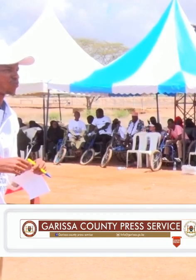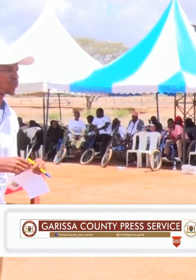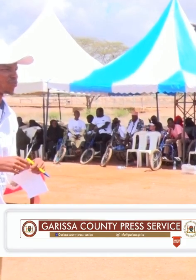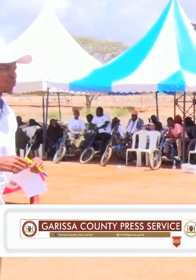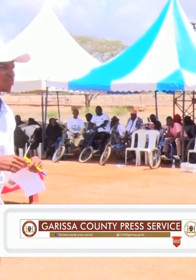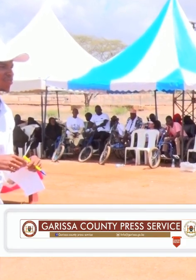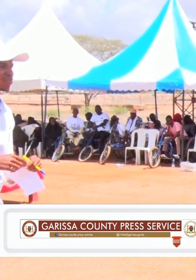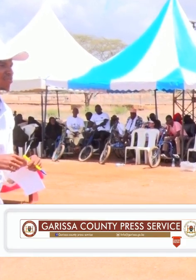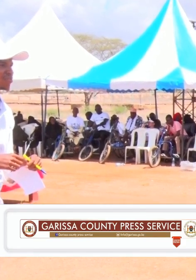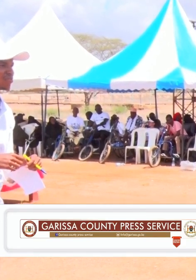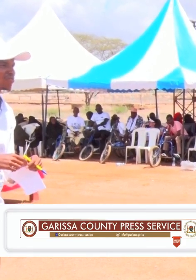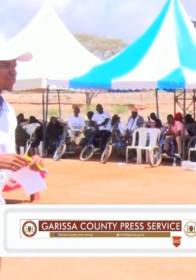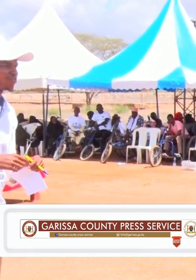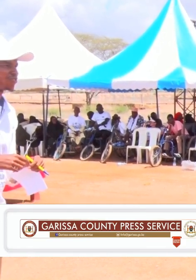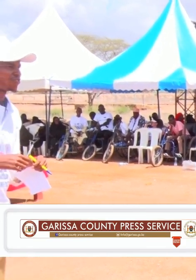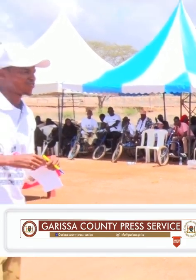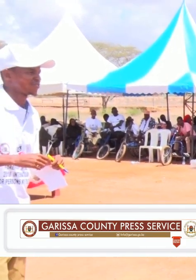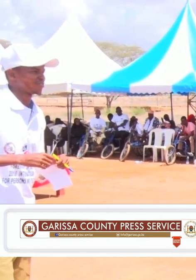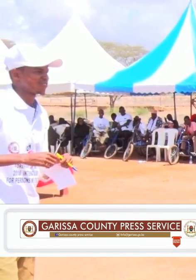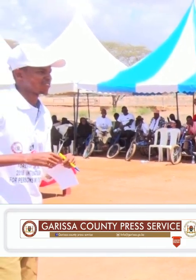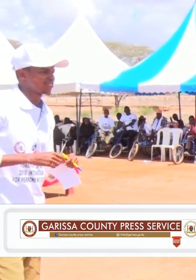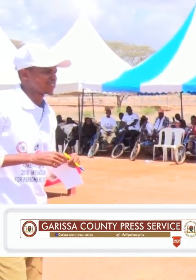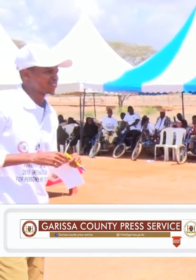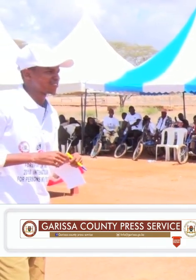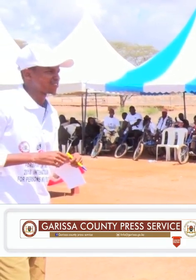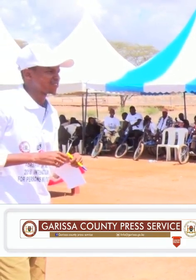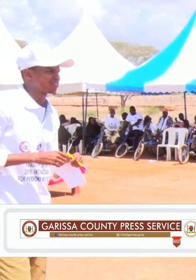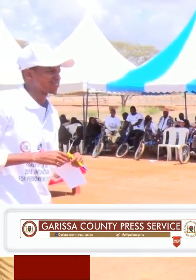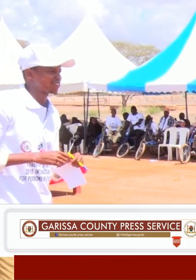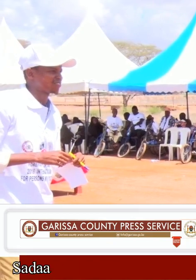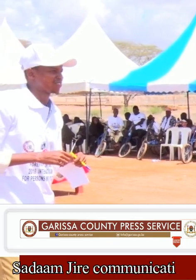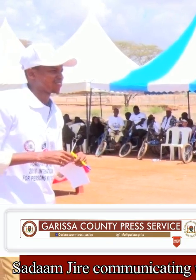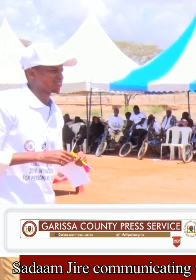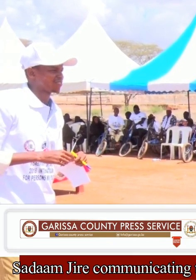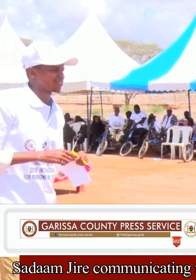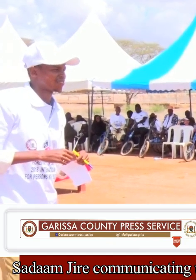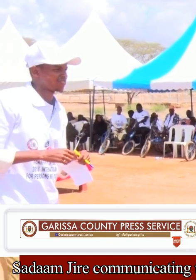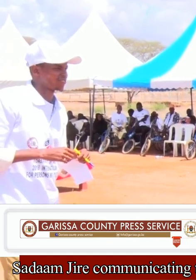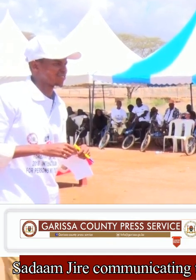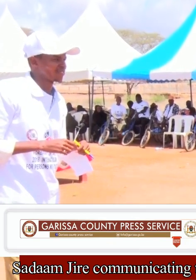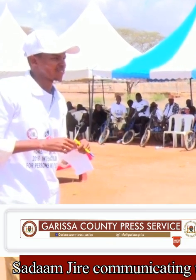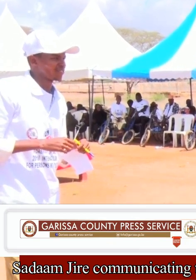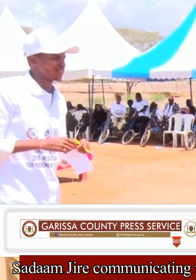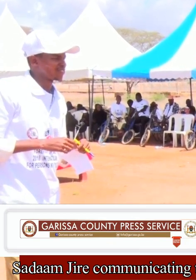culimmada diinta qaan of sign language la baro oo diintii sifa ay deefka communication ku gaaro diinta lagu gaarsiiyo